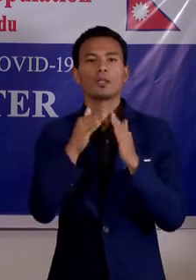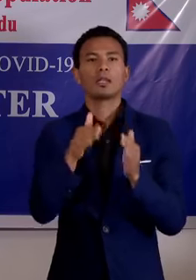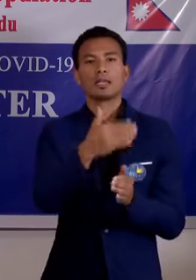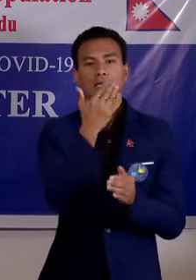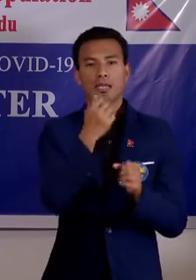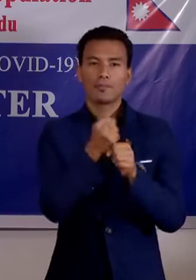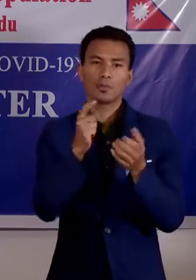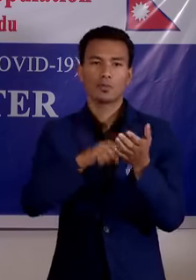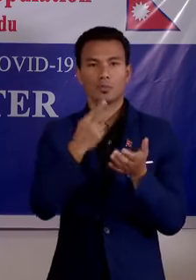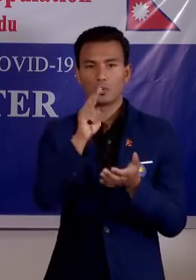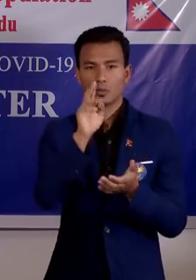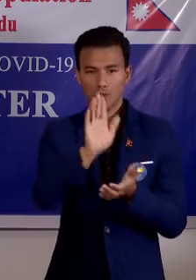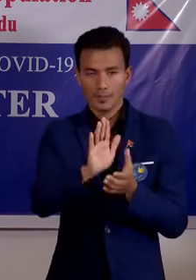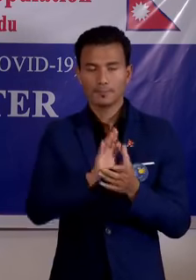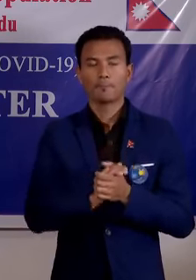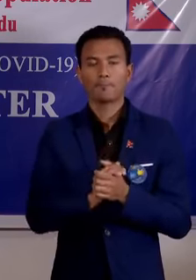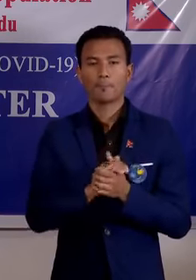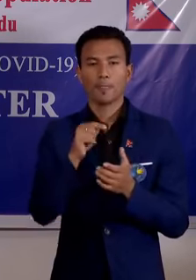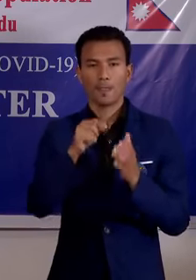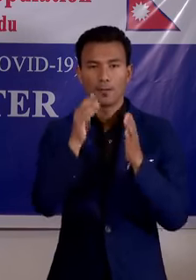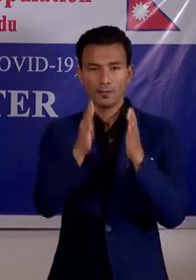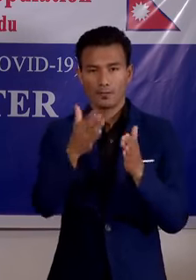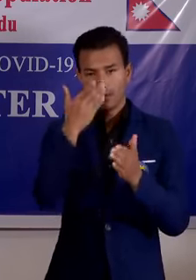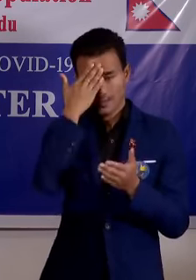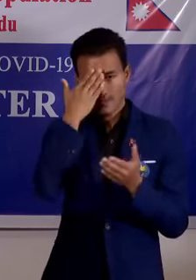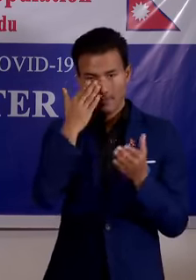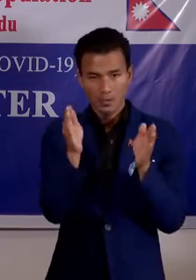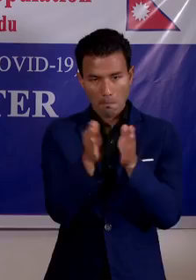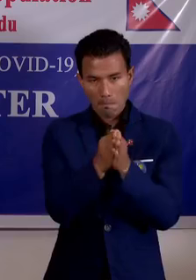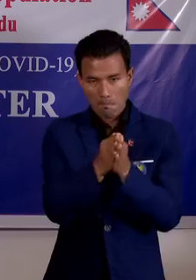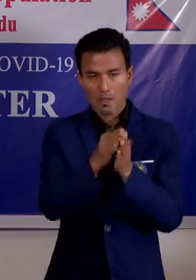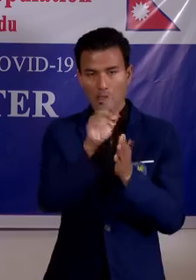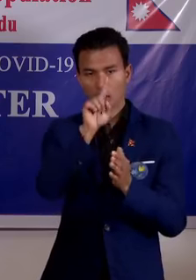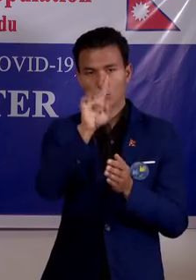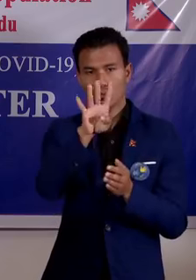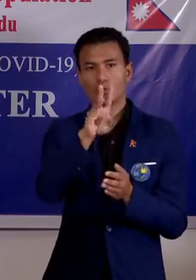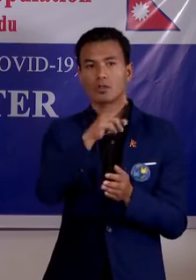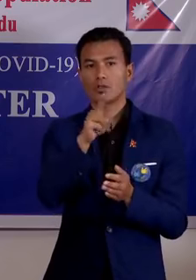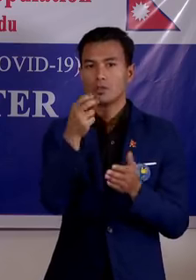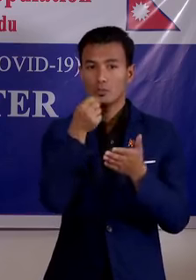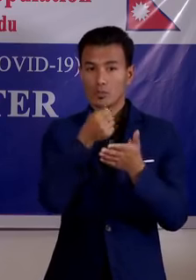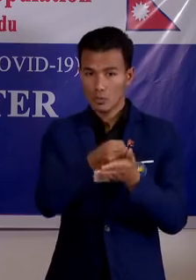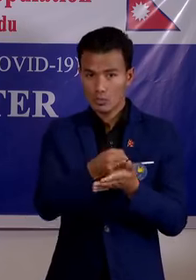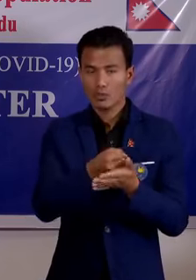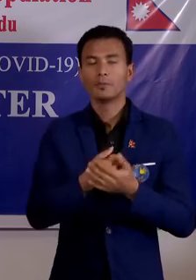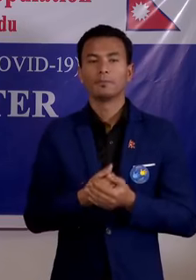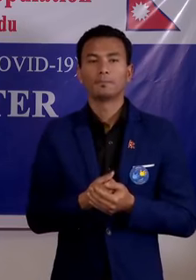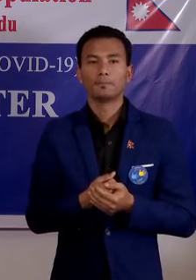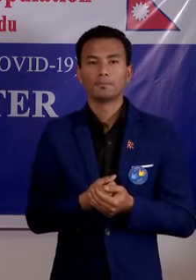छ। यसरी हालसम्म सङ्क्रमितको संख्या 14 पुगेको छ,